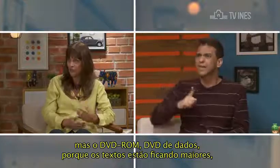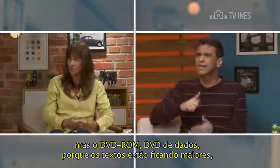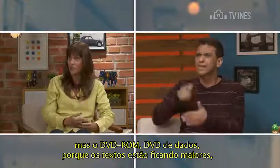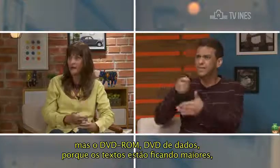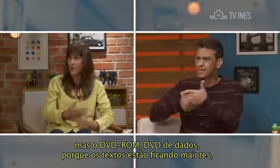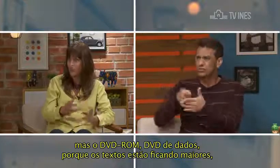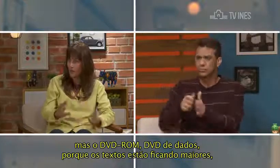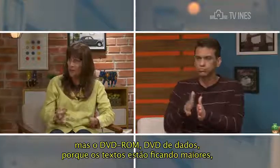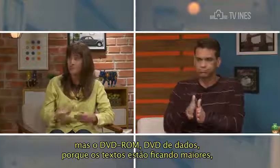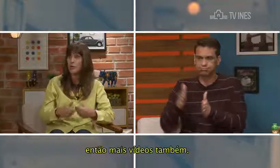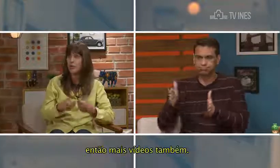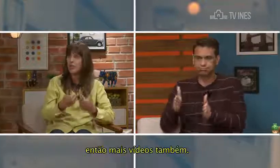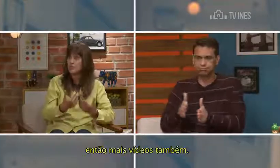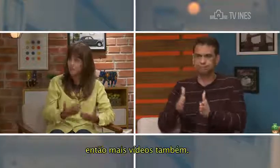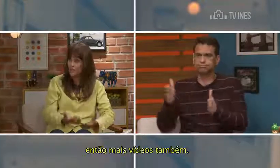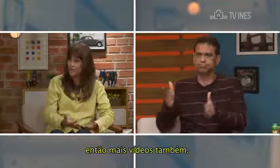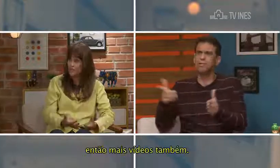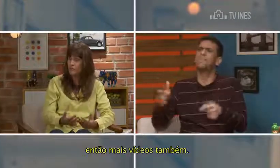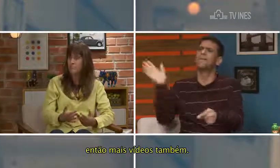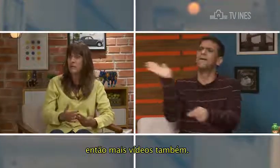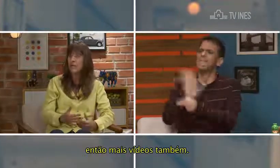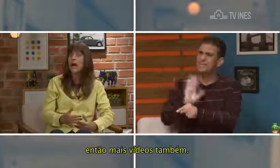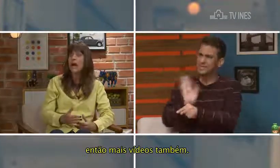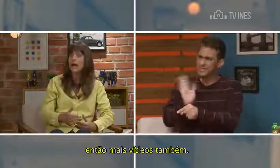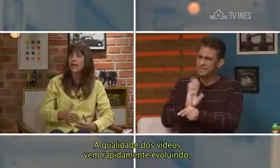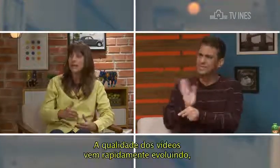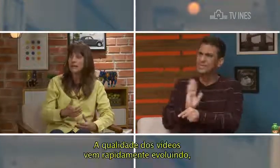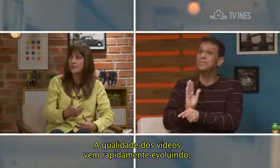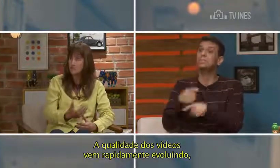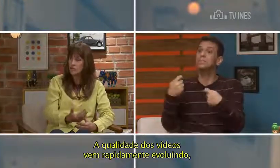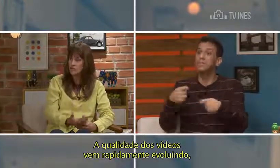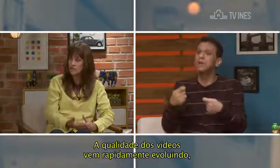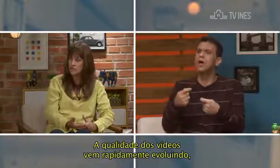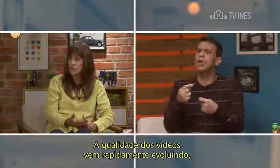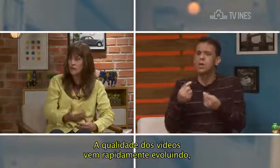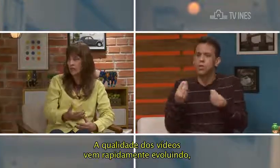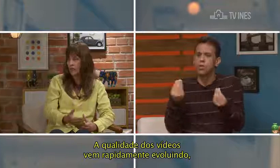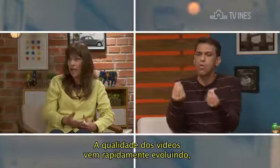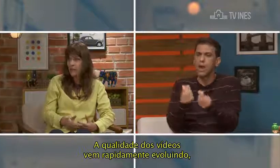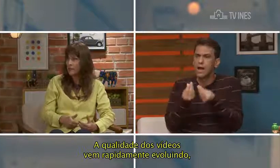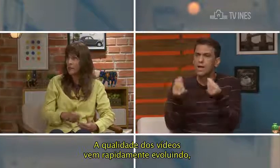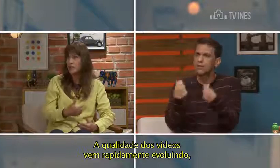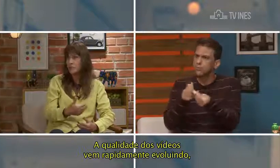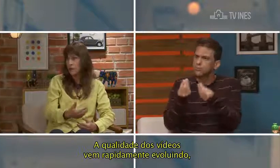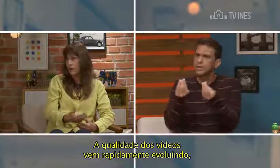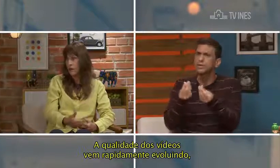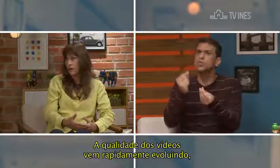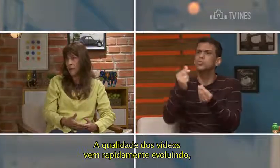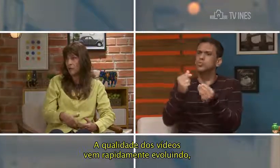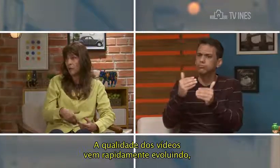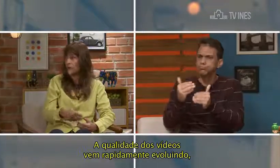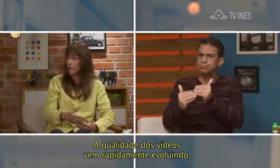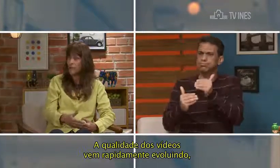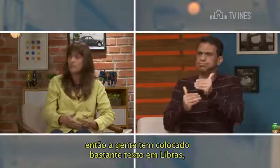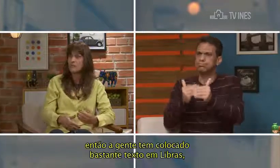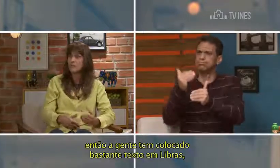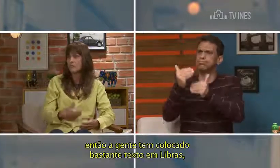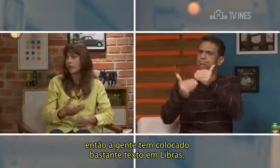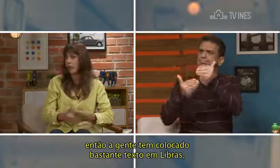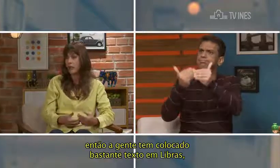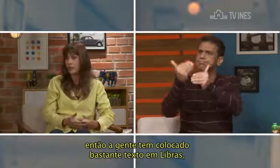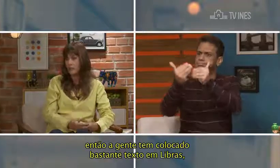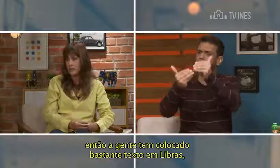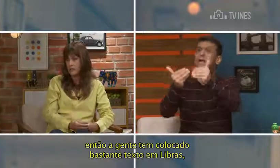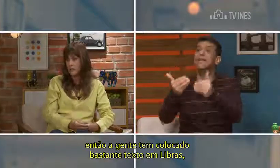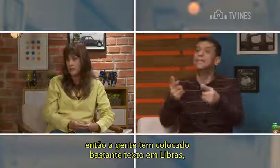estão ficando maiores, então mais vídeos também, a qualidade dos vídeos vem rapidamente evoluindo, então a gente